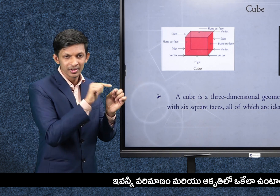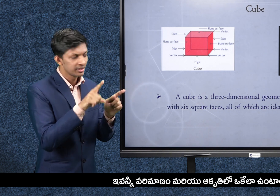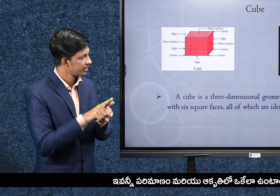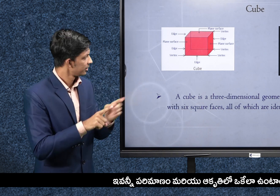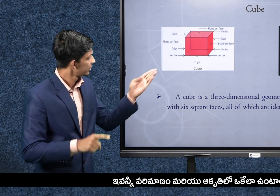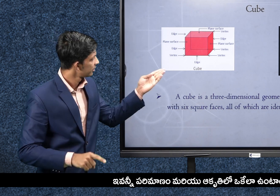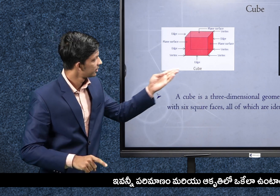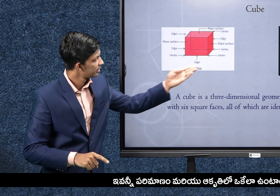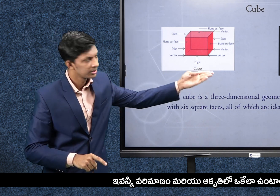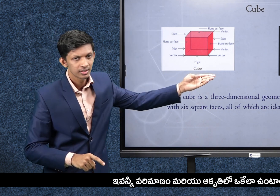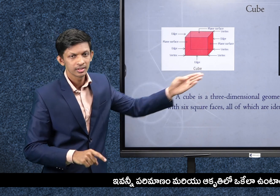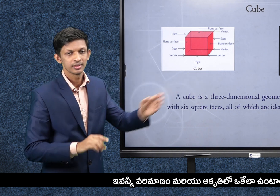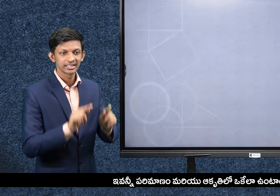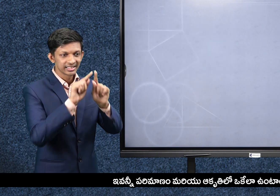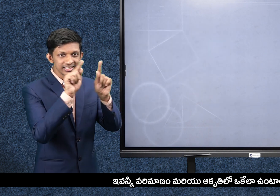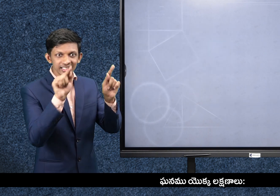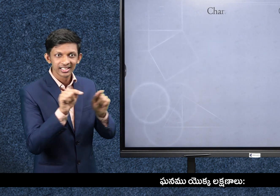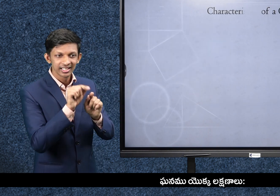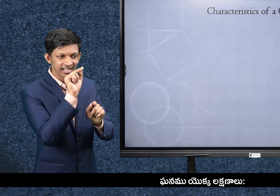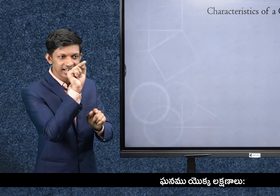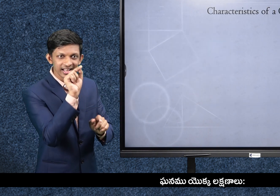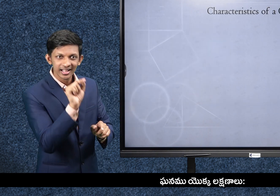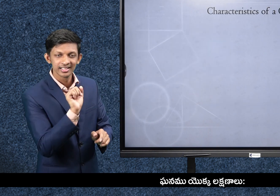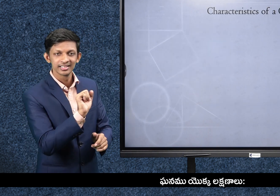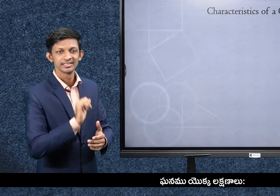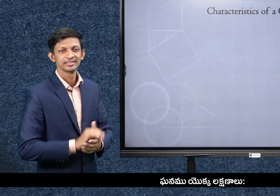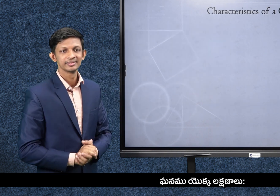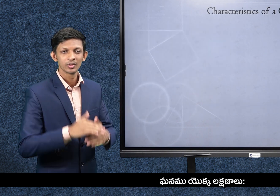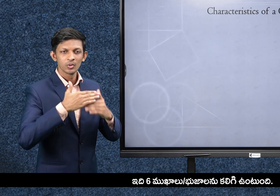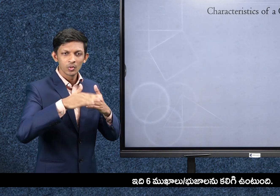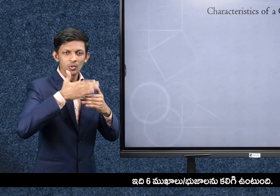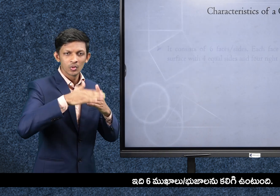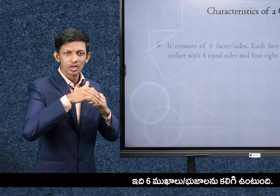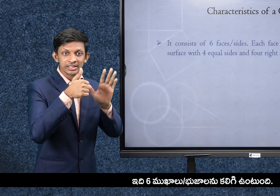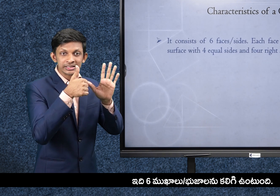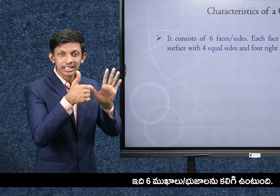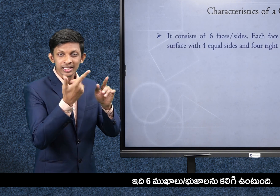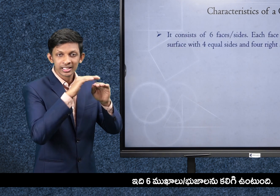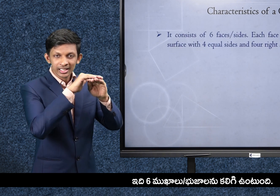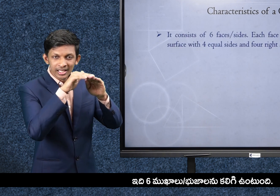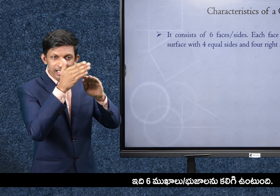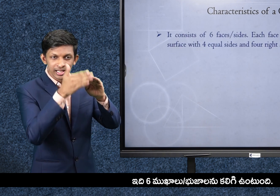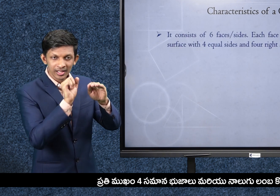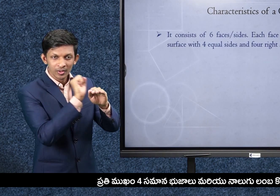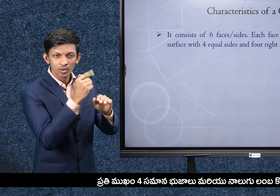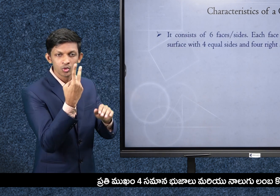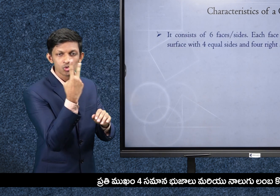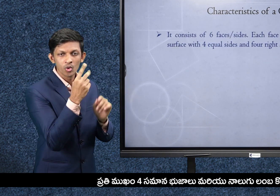మరియు ఆకృతిలో ఒకేలా ఉంటాయి. ఘనము యొక్క లక్షణాలు: ఇది 6 ముఖాలు, భుజాలను కలిగి ఉంటుంది.